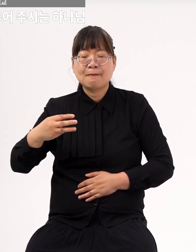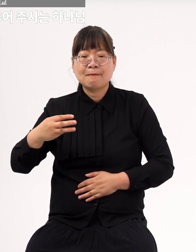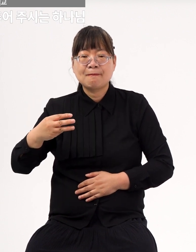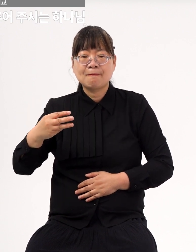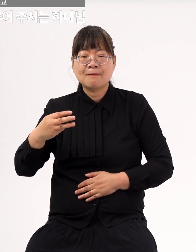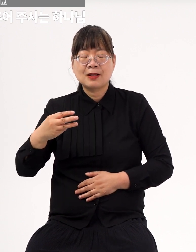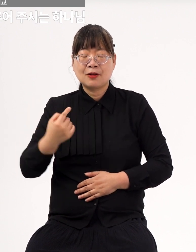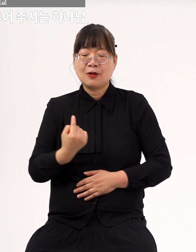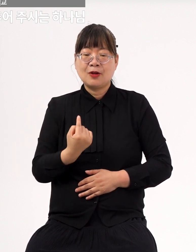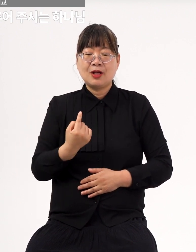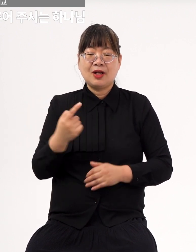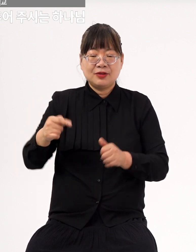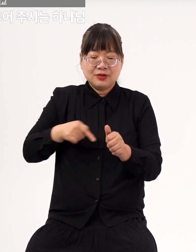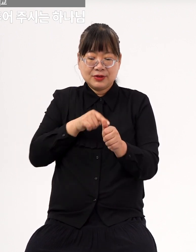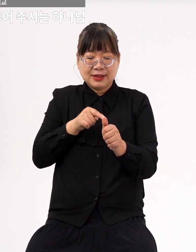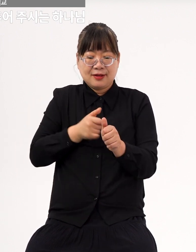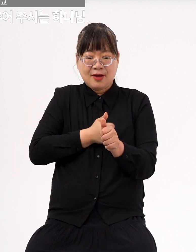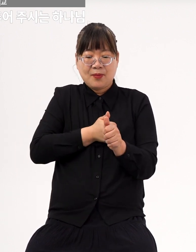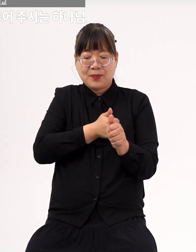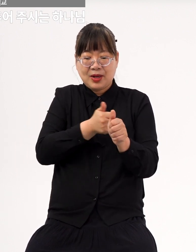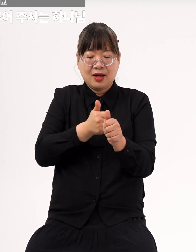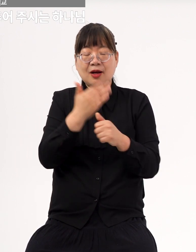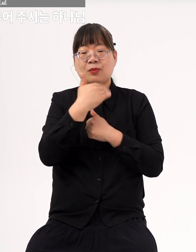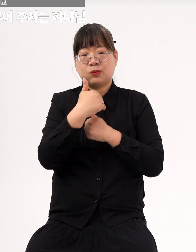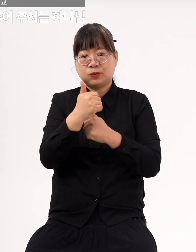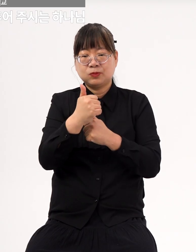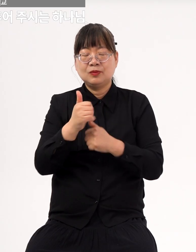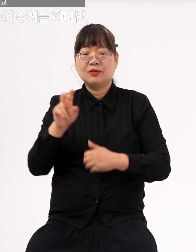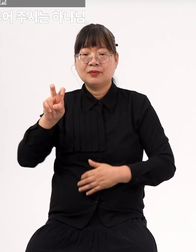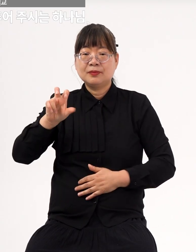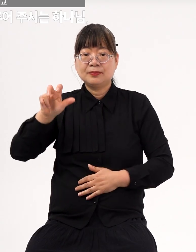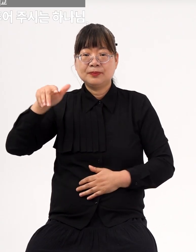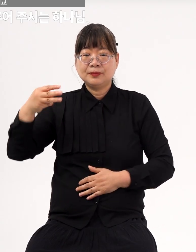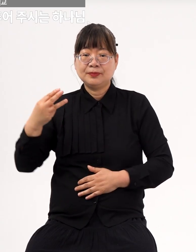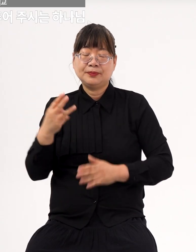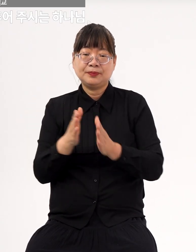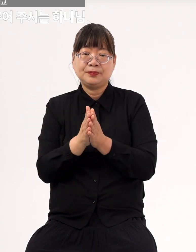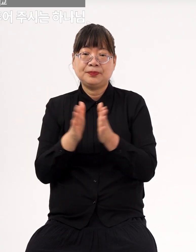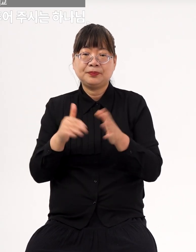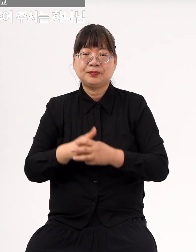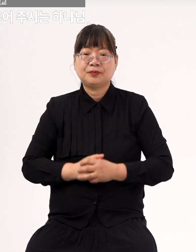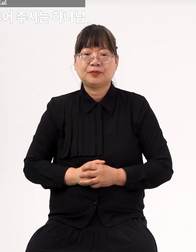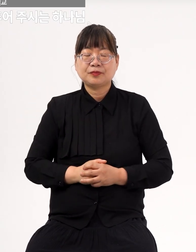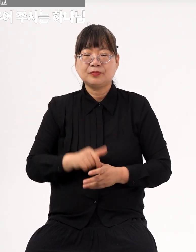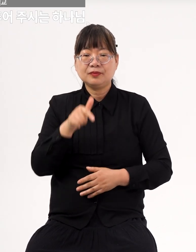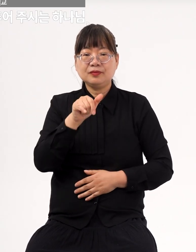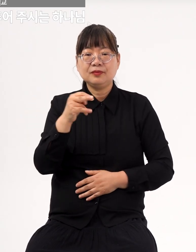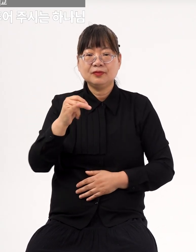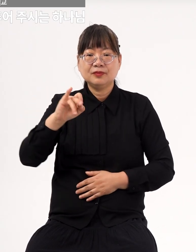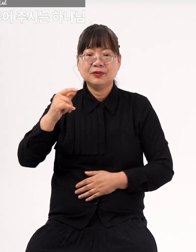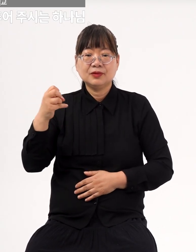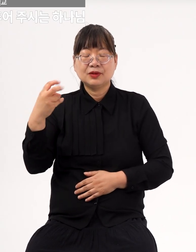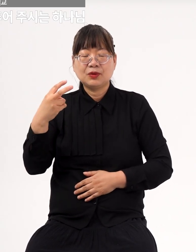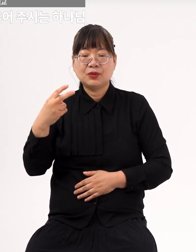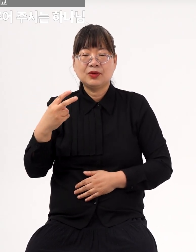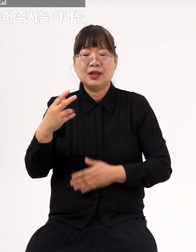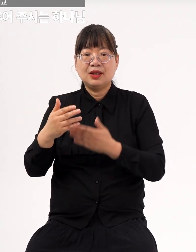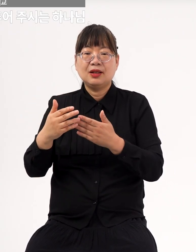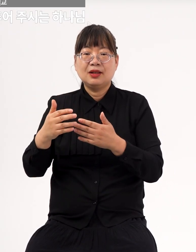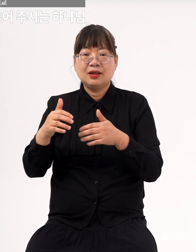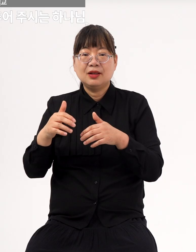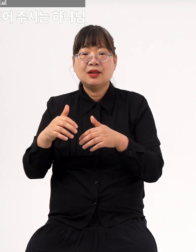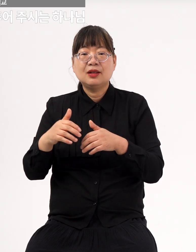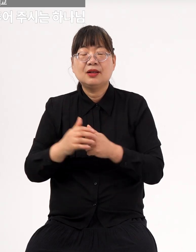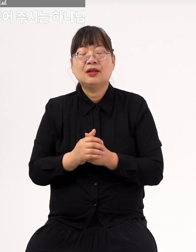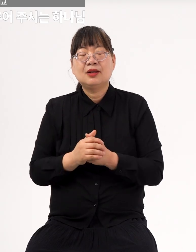아비에셀이 그의 뒤를 따라 부름을 받으니라. 25절 시작. 기드온이 또 사자들을 온